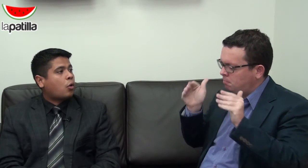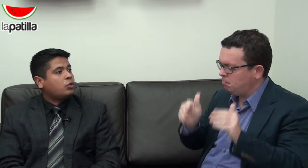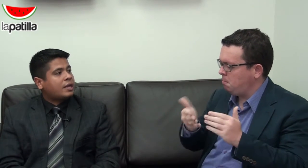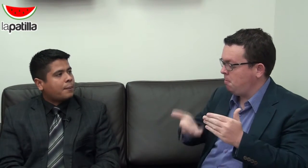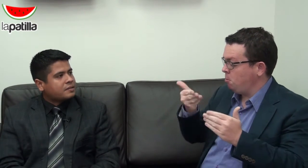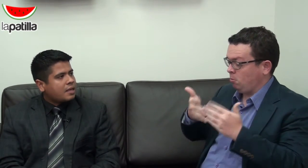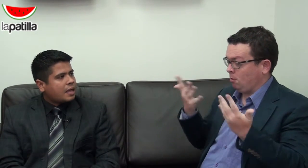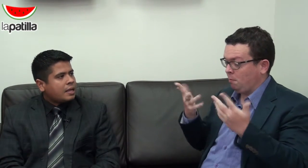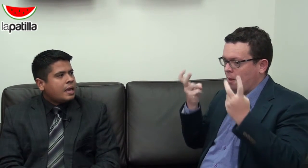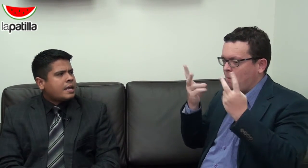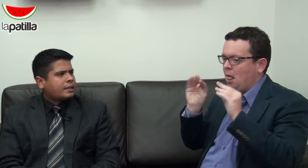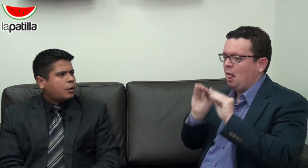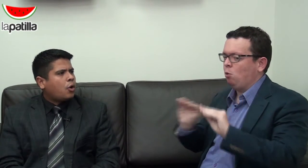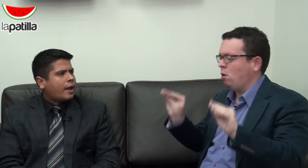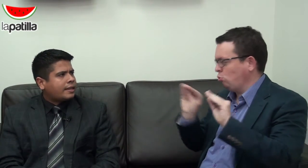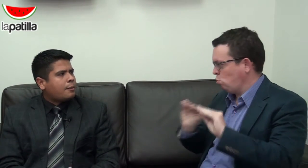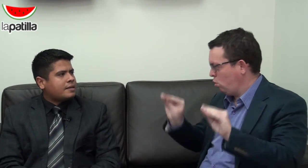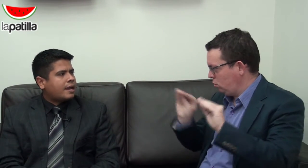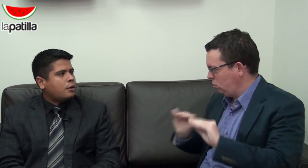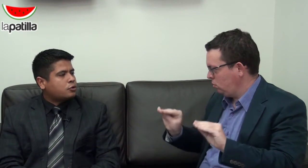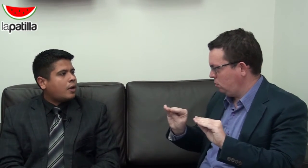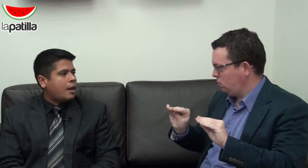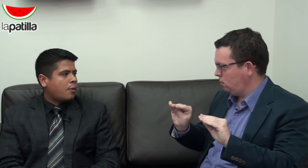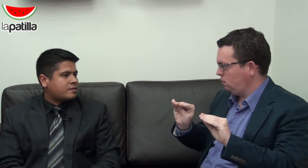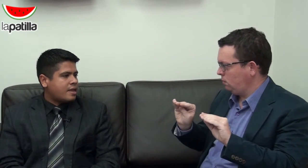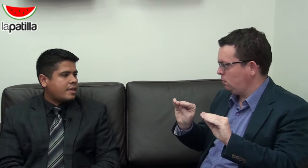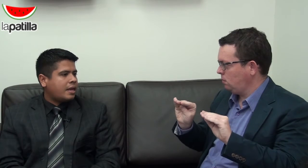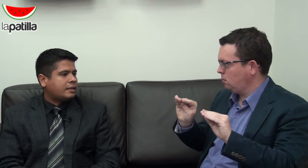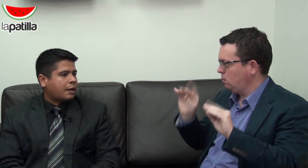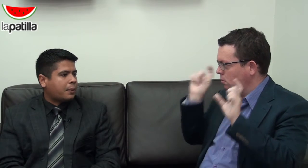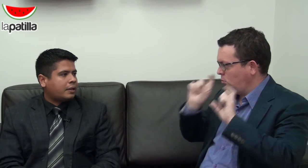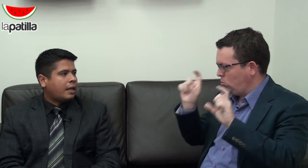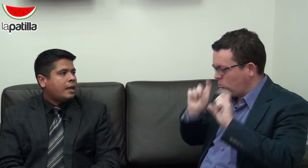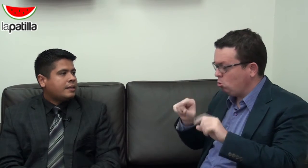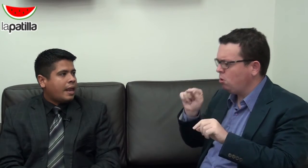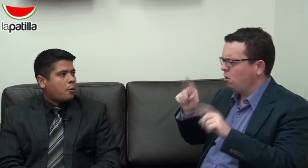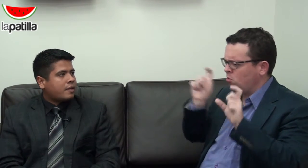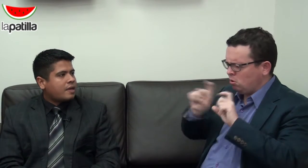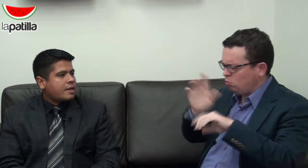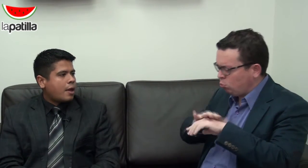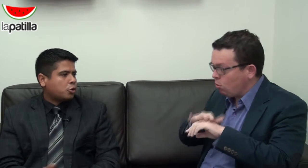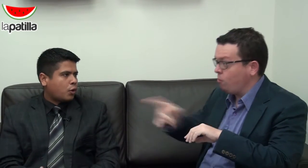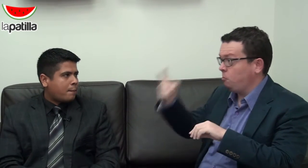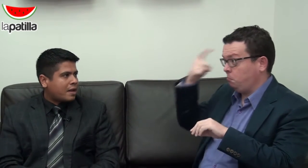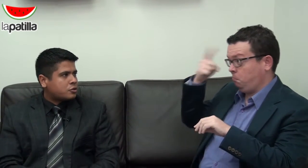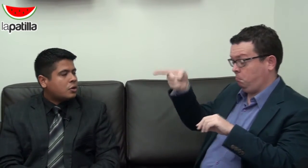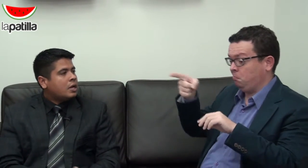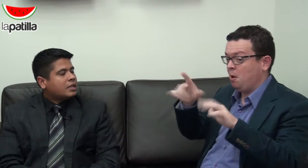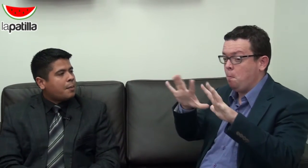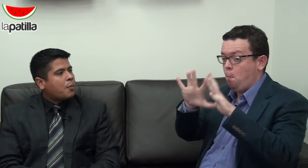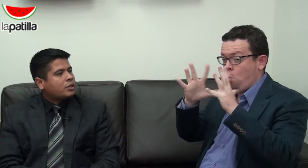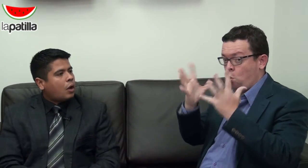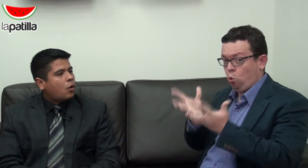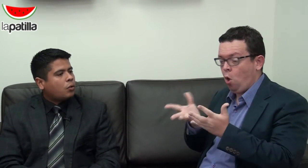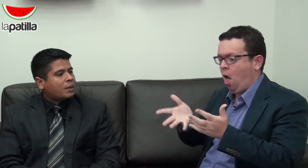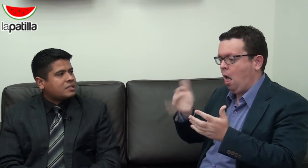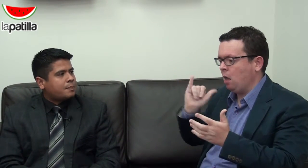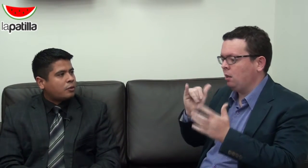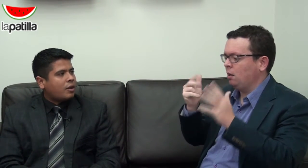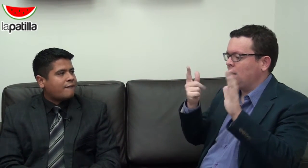con Discapacidad y artículos que establecen el uso de la lengua de señas y el intérprete de lengua de señas en otros espacios. También hemos estado participando en la